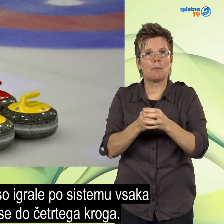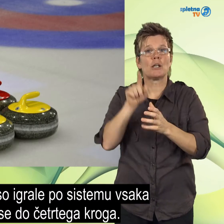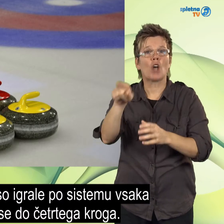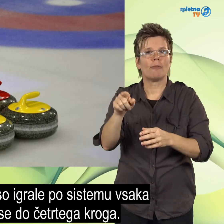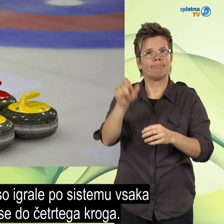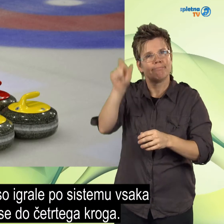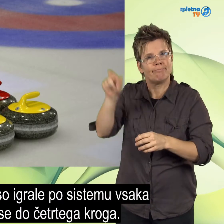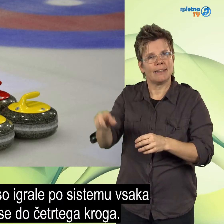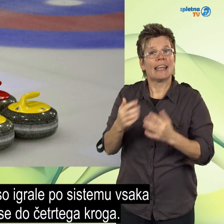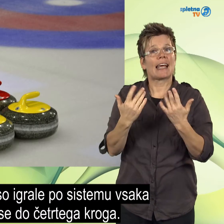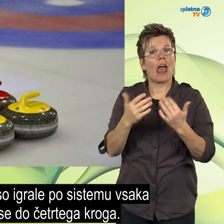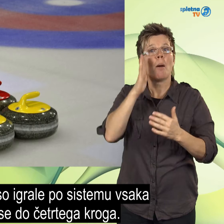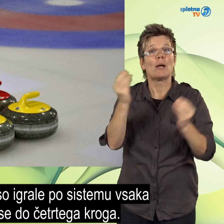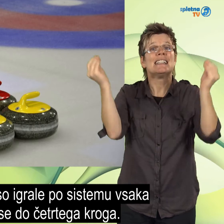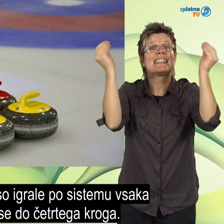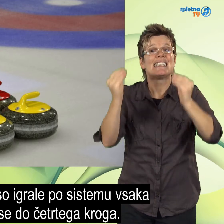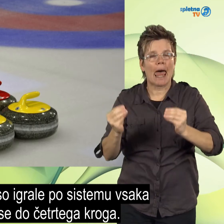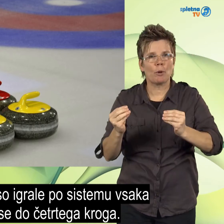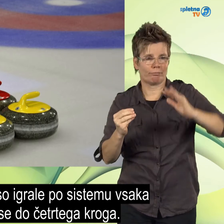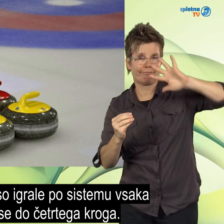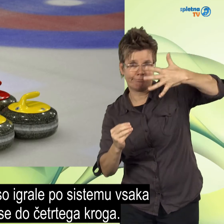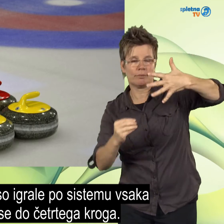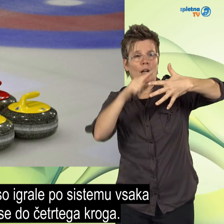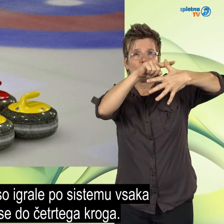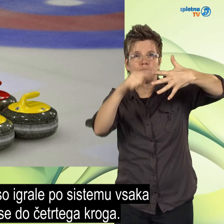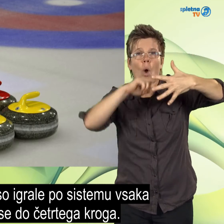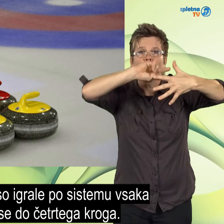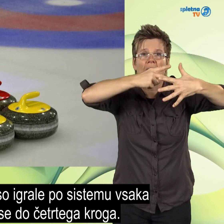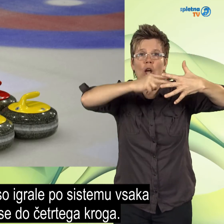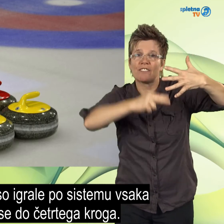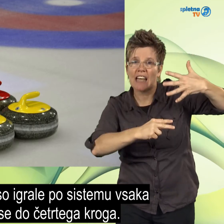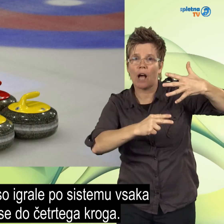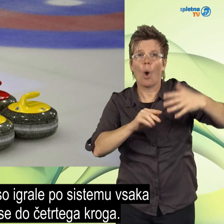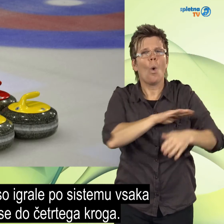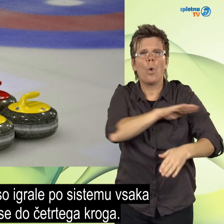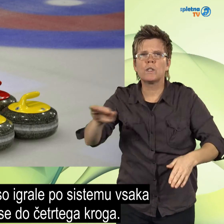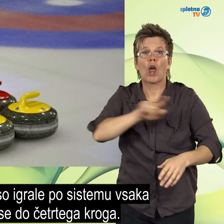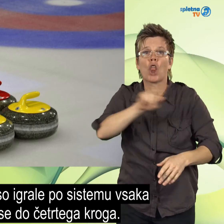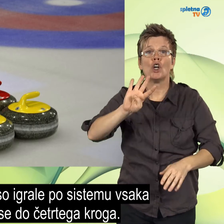Ženske ekipe so igrale po sistemu vsaka z vsako, vse do 4. kroga.